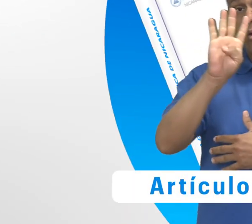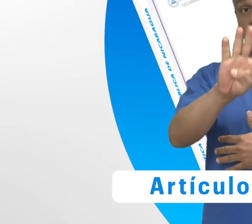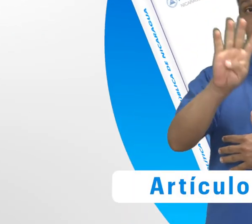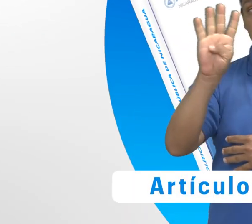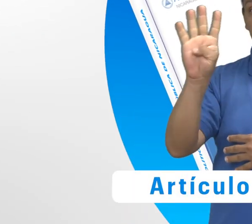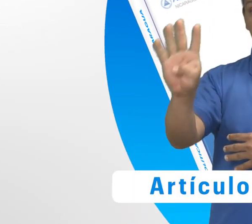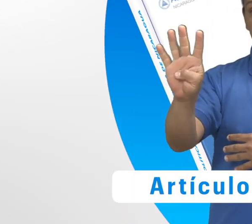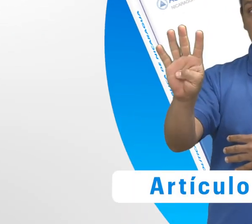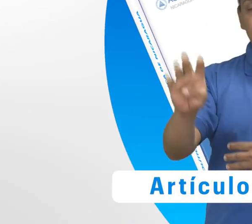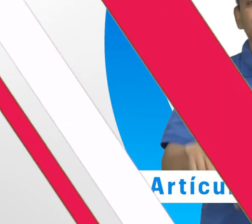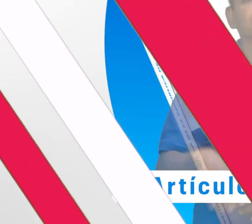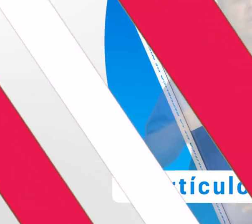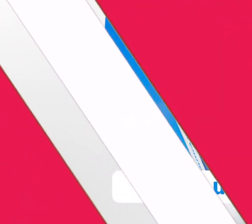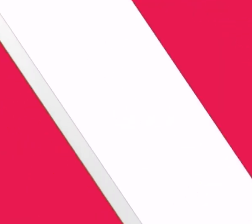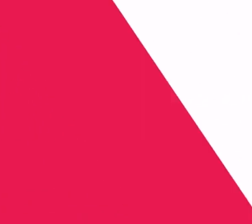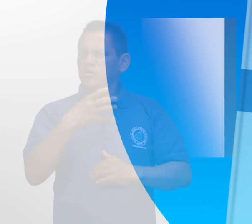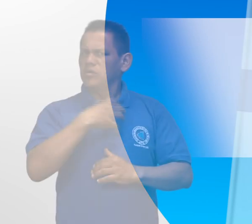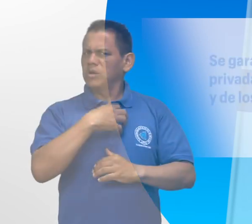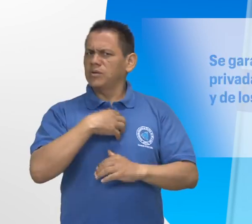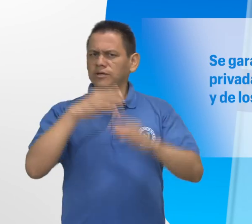Artículo 44.